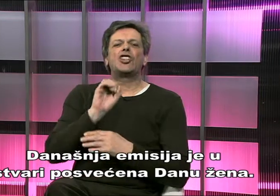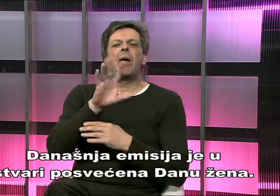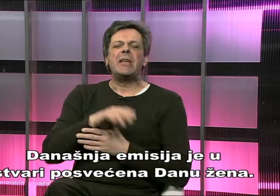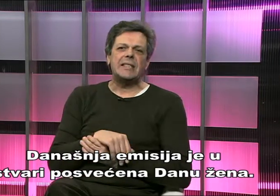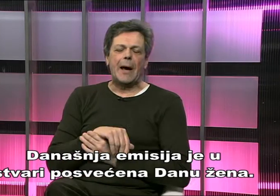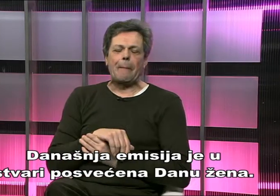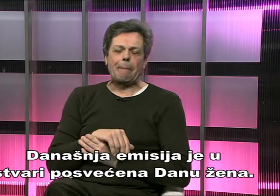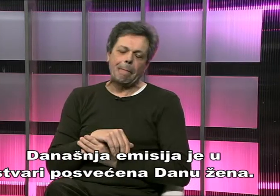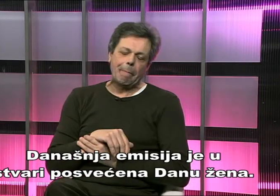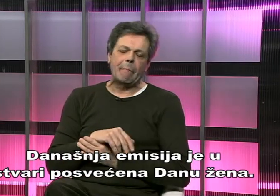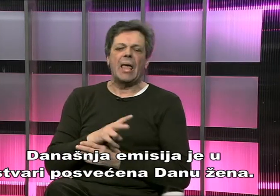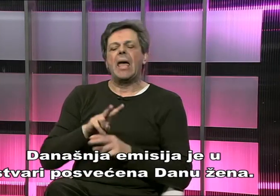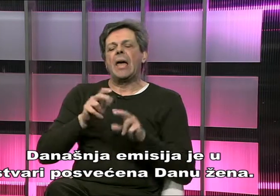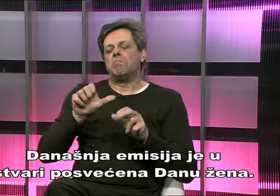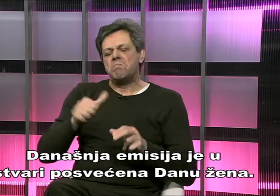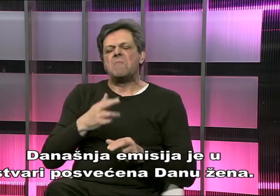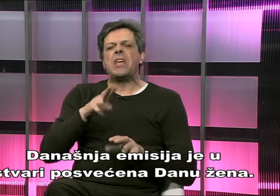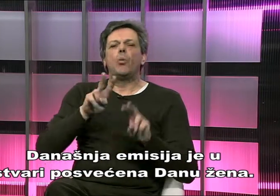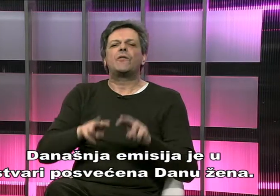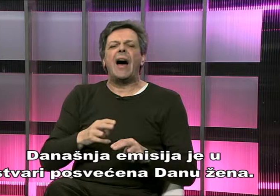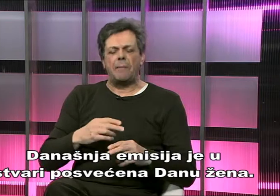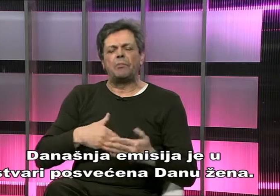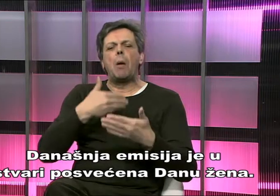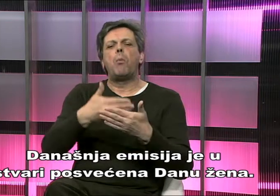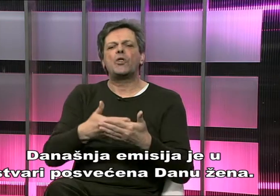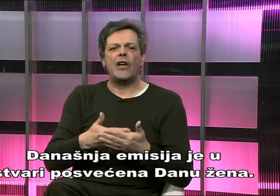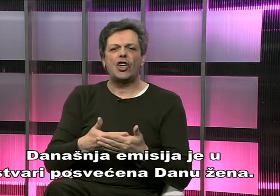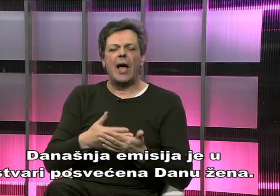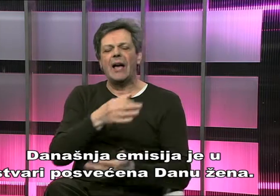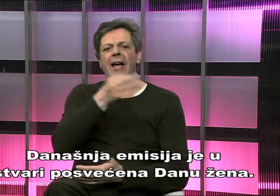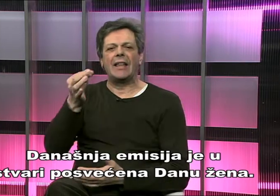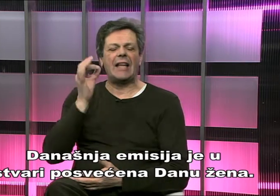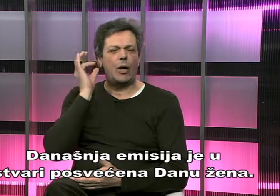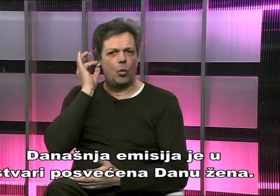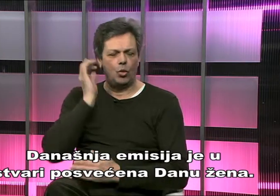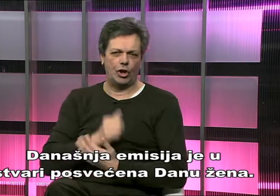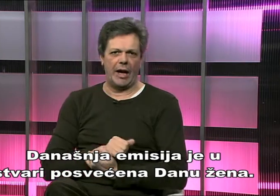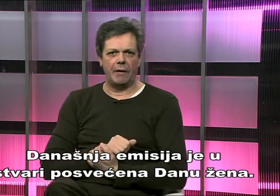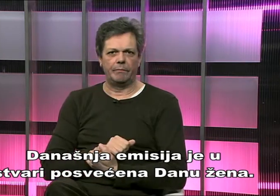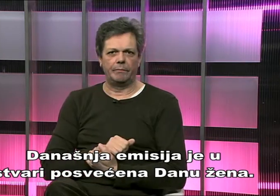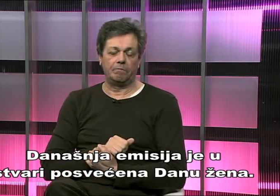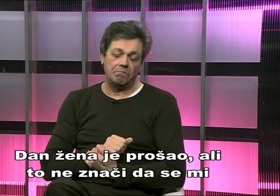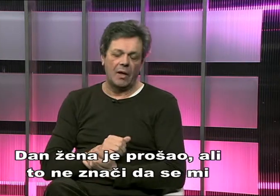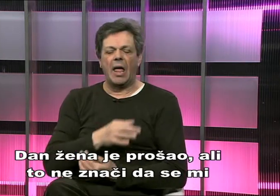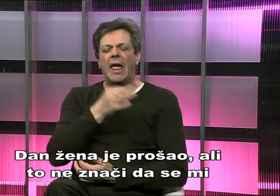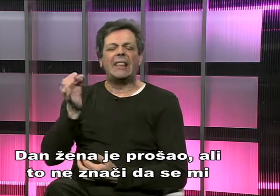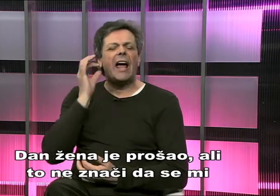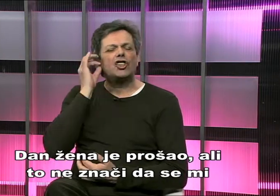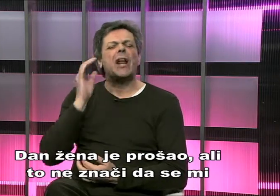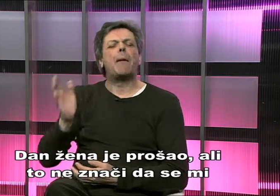Današnja emisija je u stvari posvećena Danu žena. Dan žena